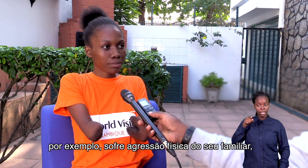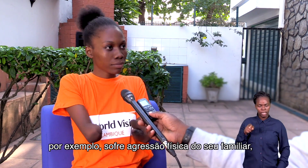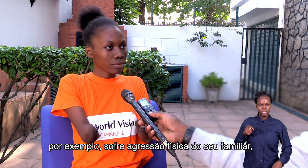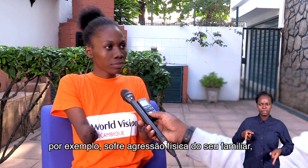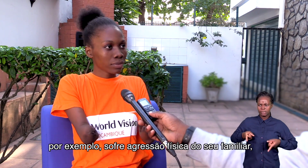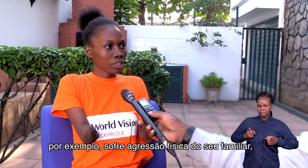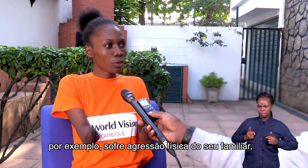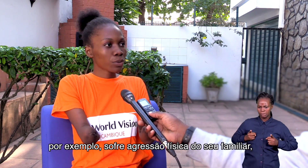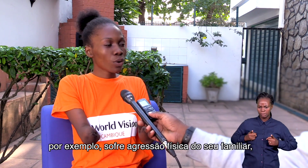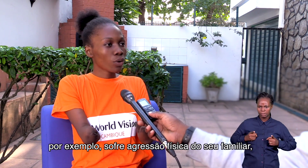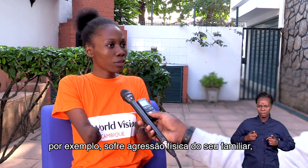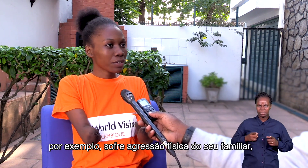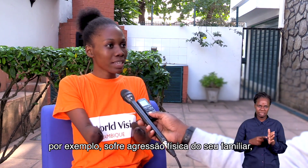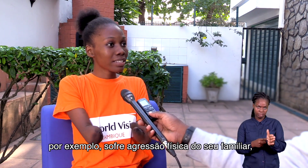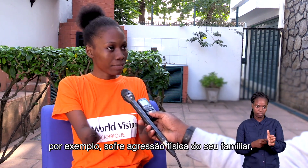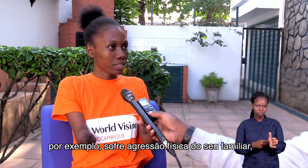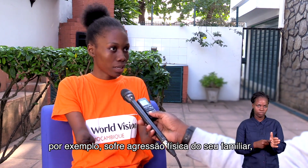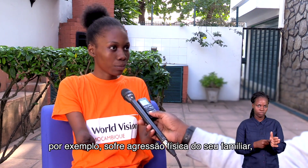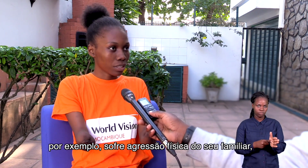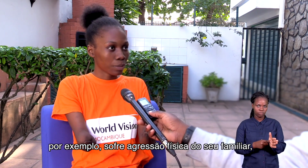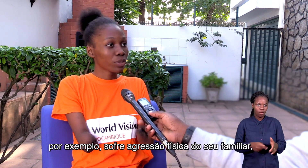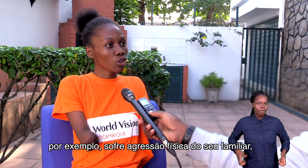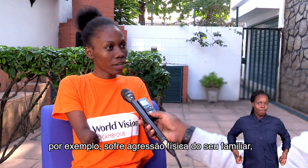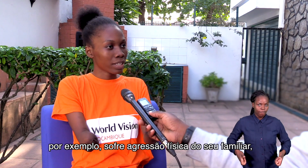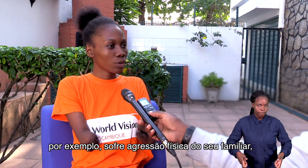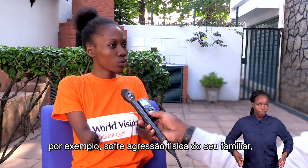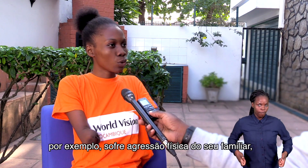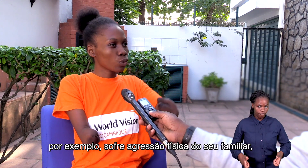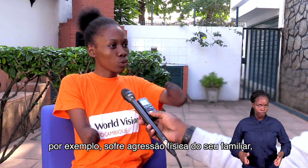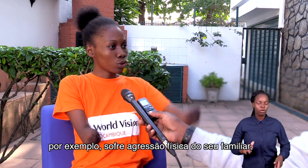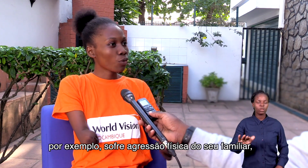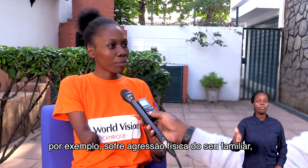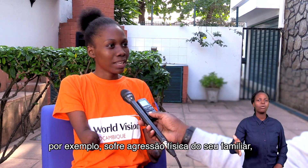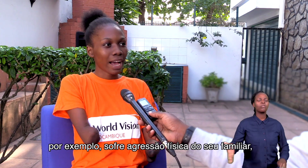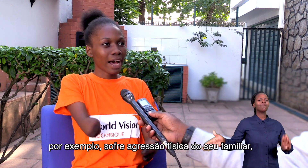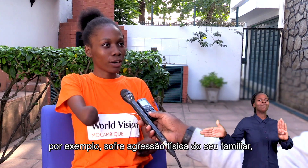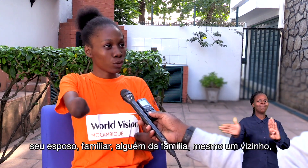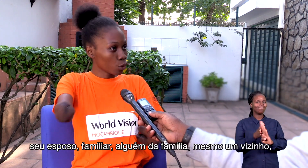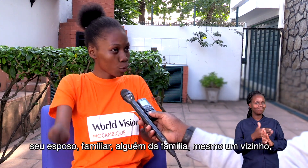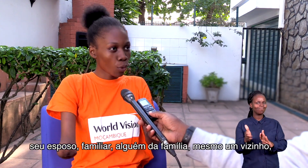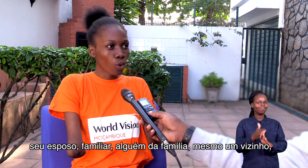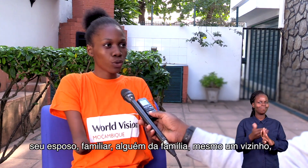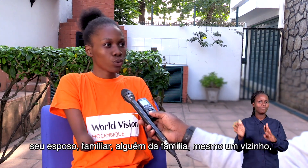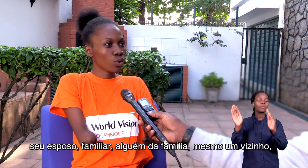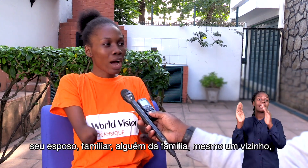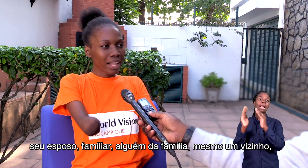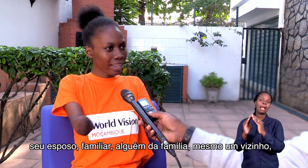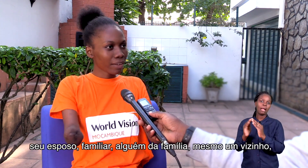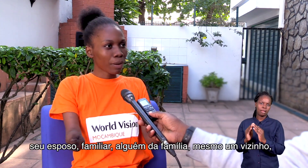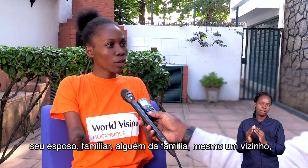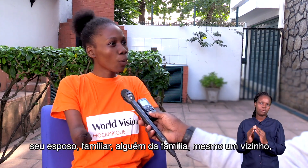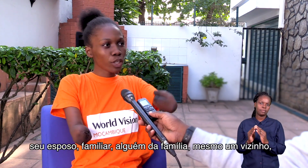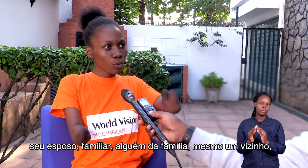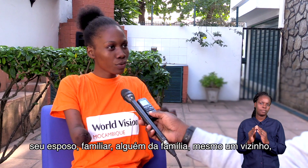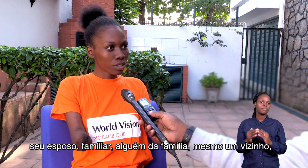rapariga seja uma pessoa com deficiência física, por exemplo, e sofre agressão do seu familiar, do seu esposo, alguém